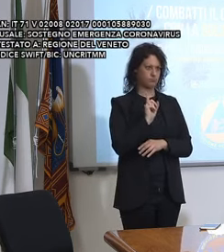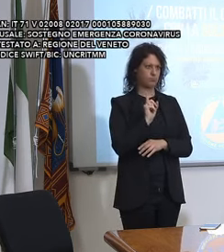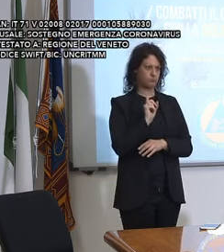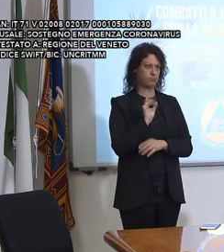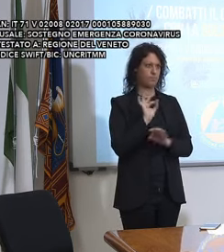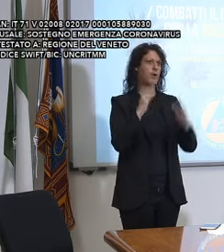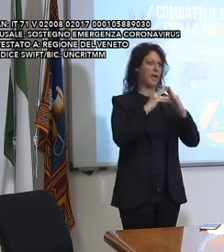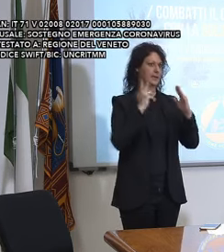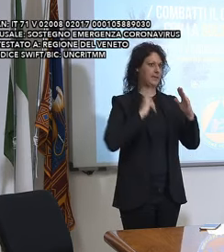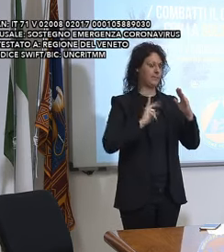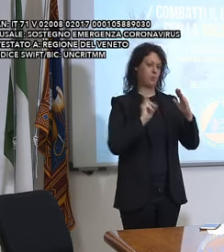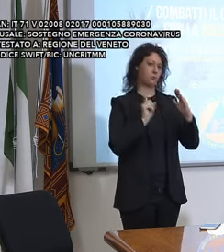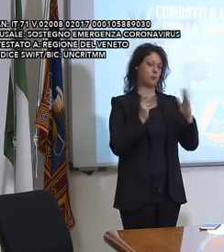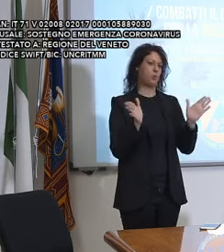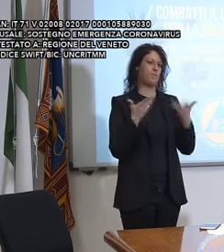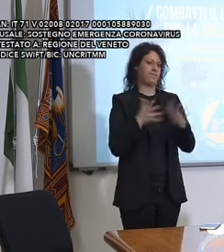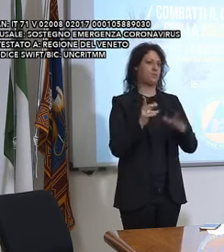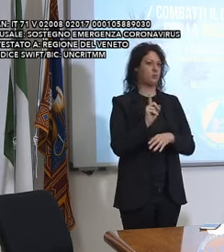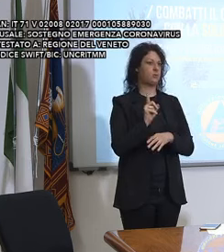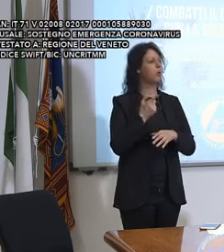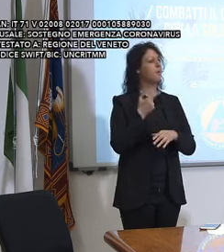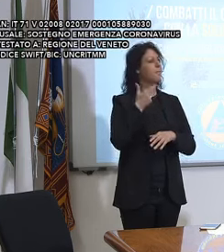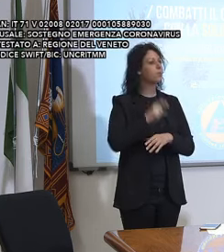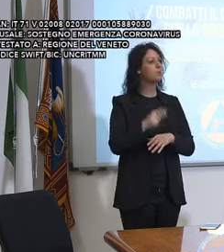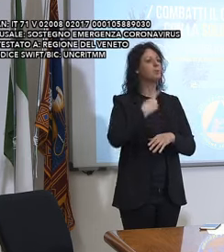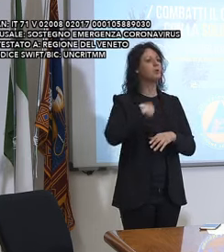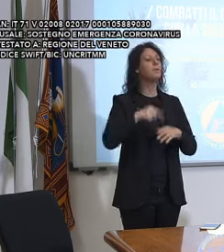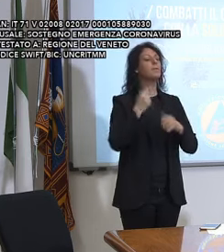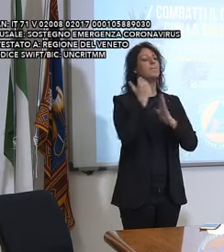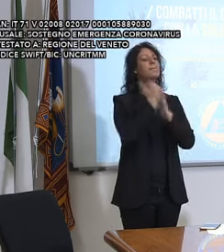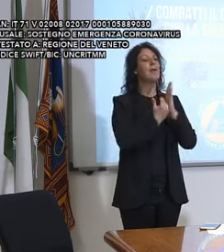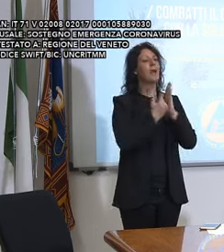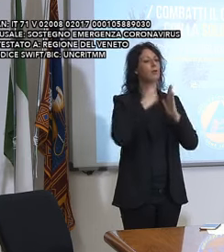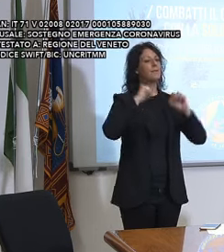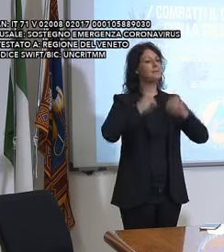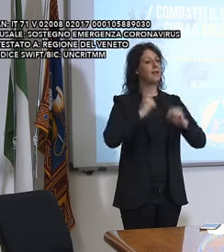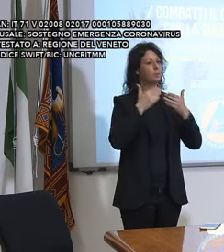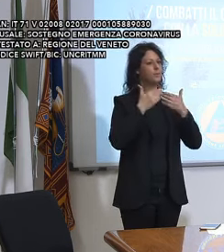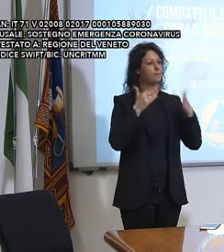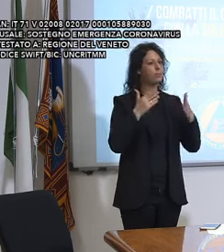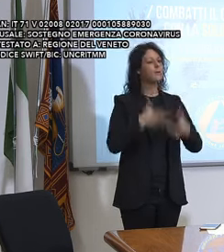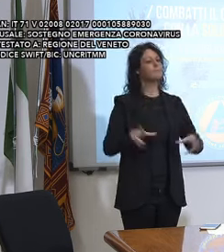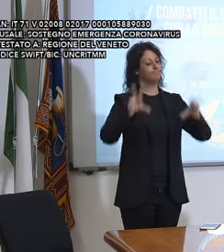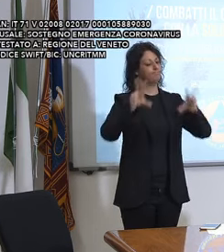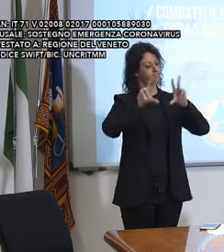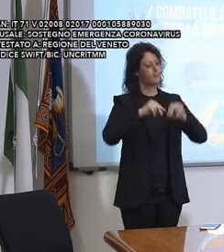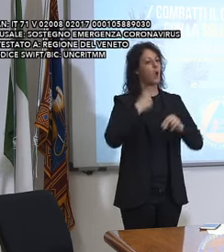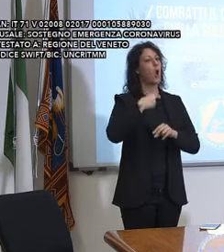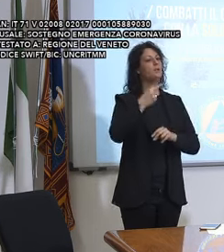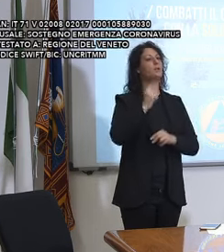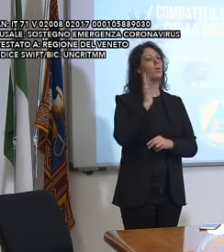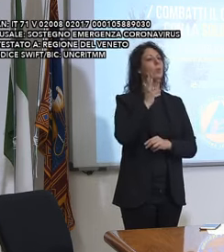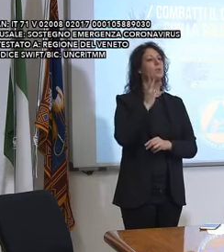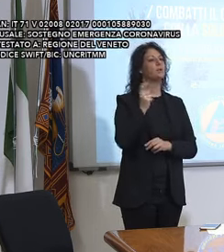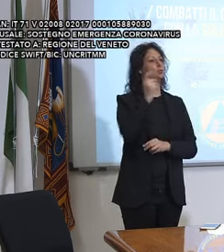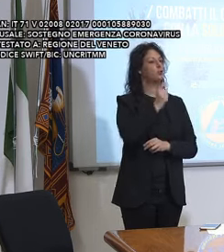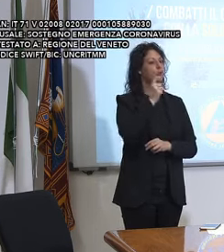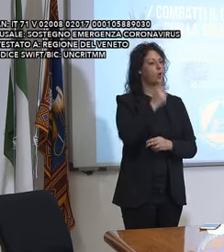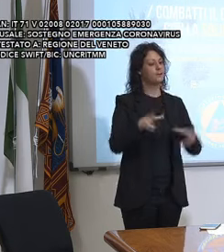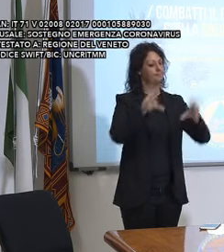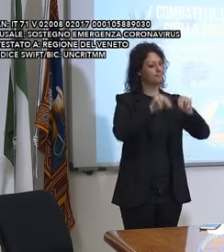per anziani, perché appunto noi nel piano di salute pubblica andremo tra 15 giorni, 10 giorni, a comunque in questi a rifare i